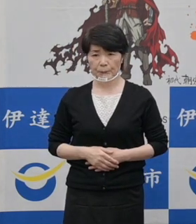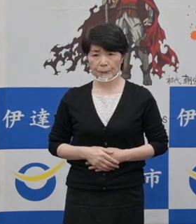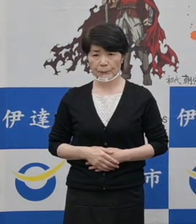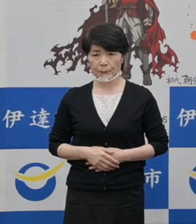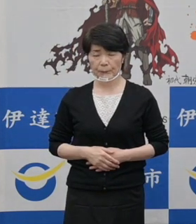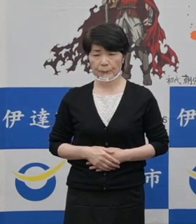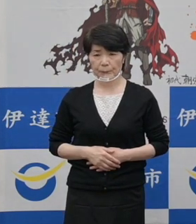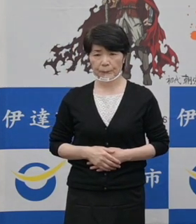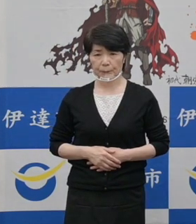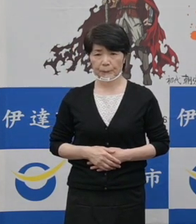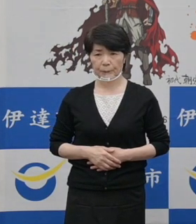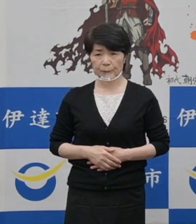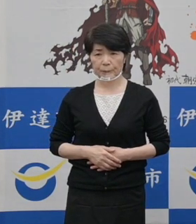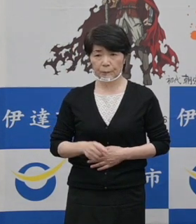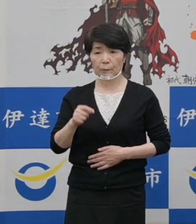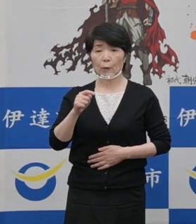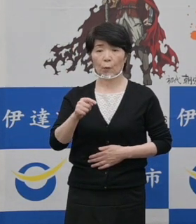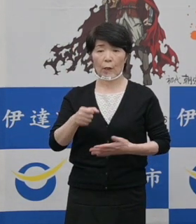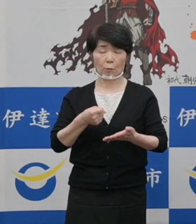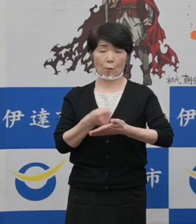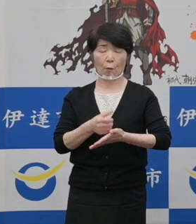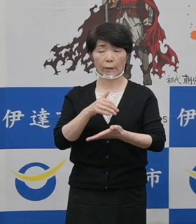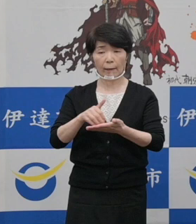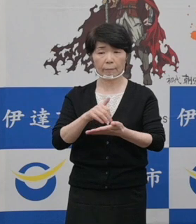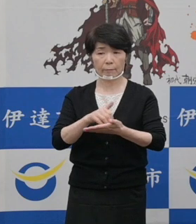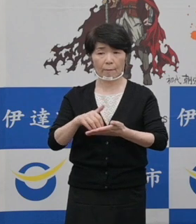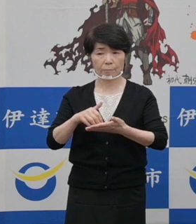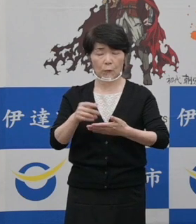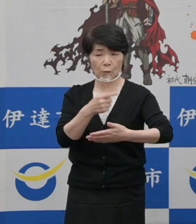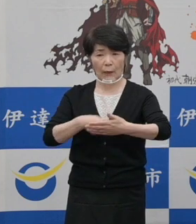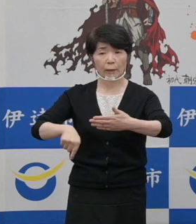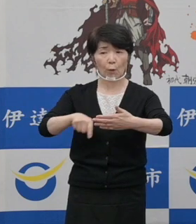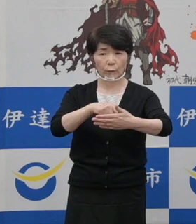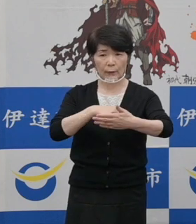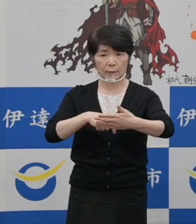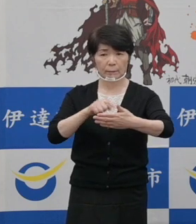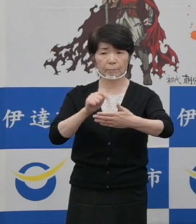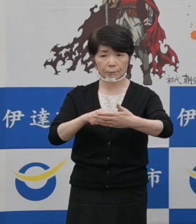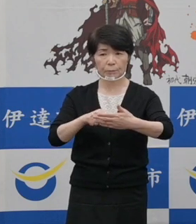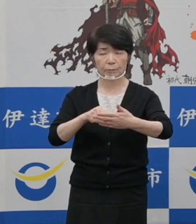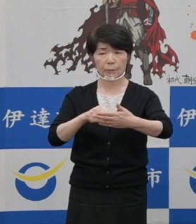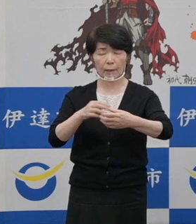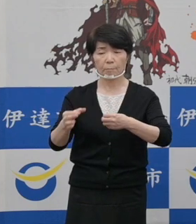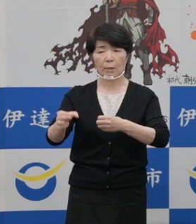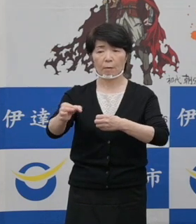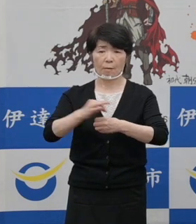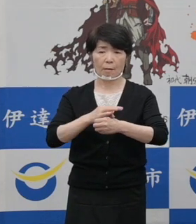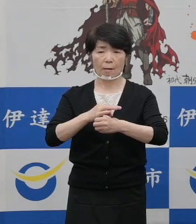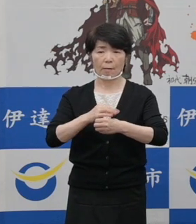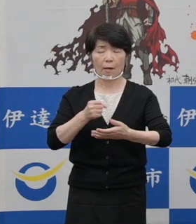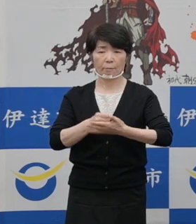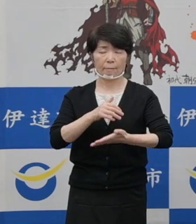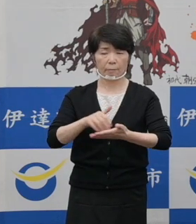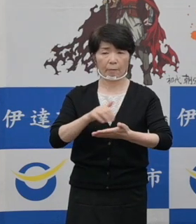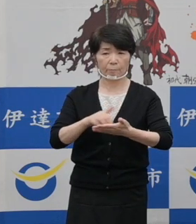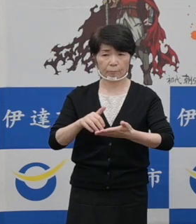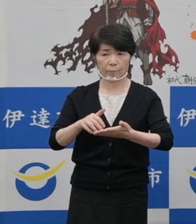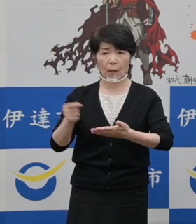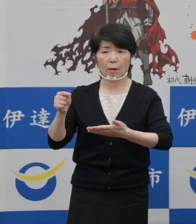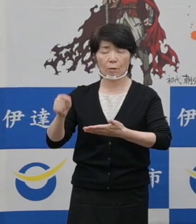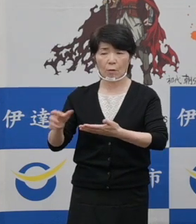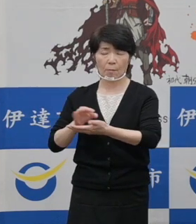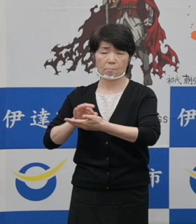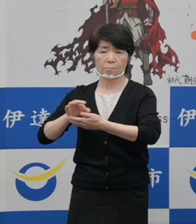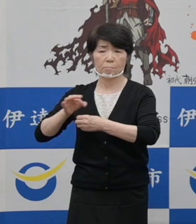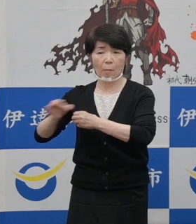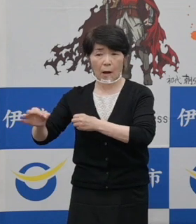会計の決算の概要でございます。歳入決算額から歳出決算額を